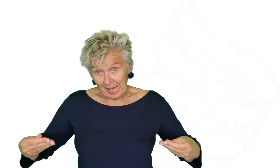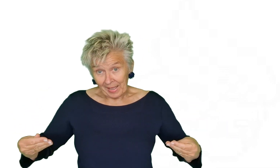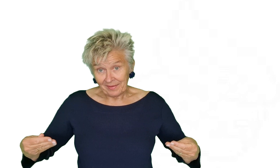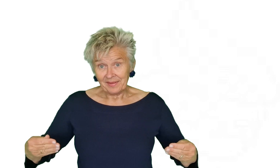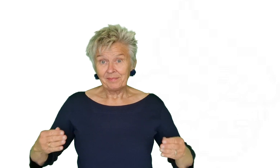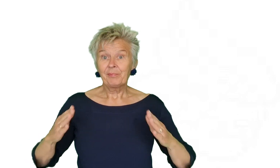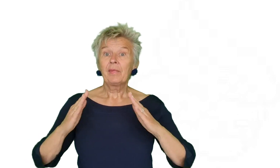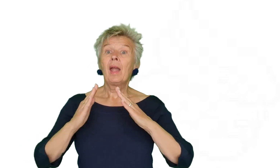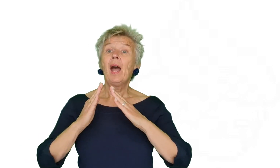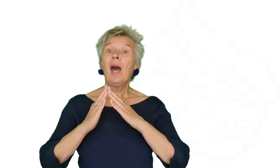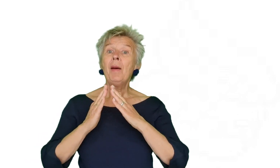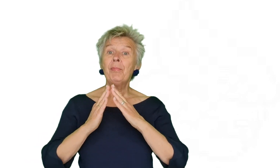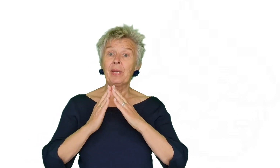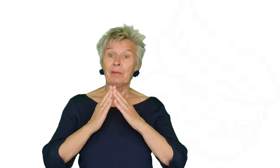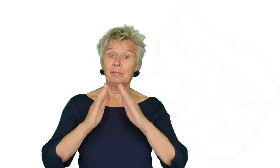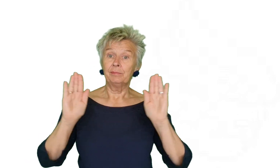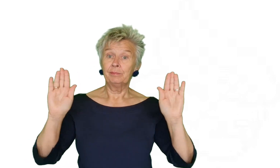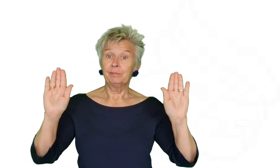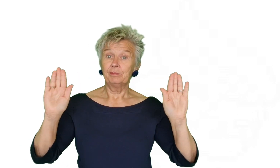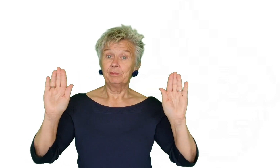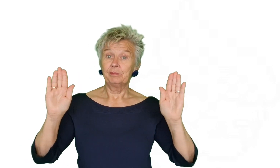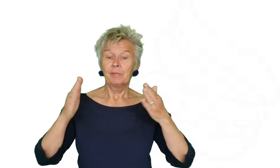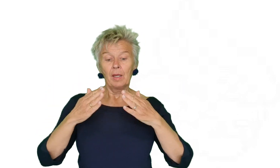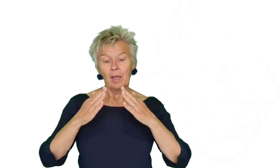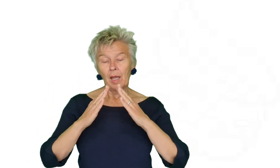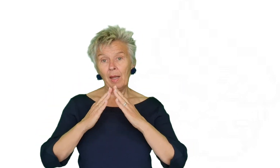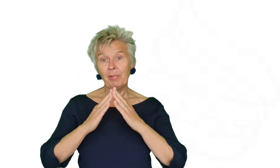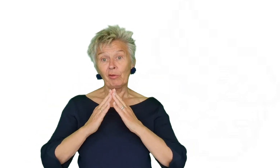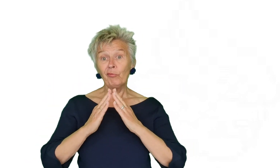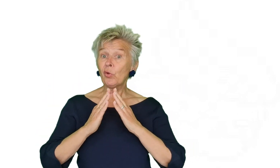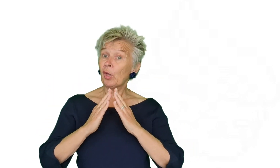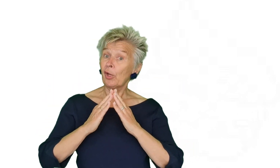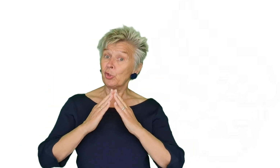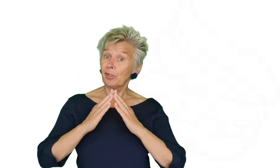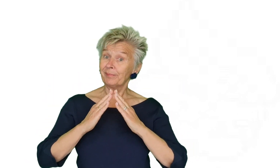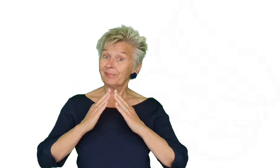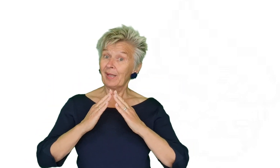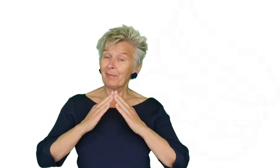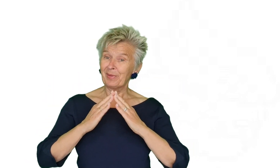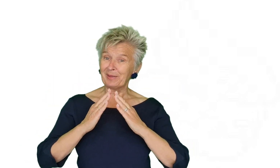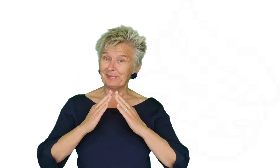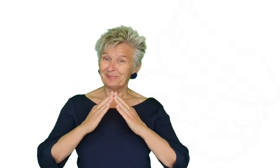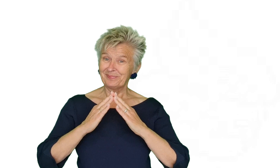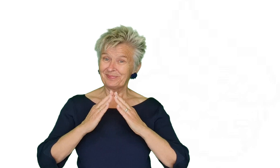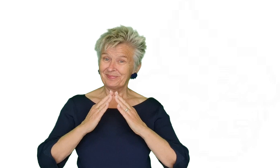Maart. April. April, vogelhuisje. April.